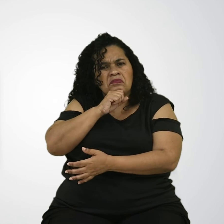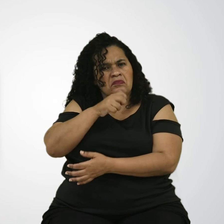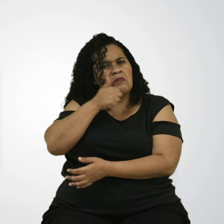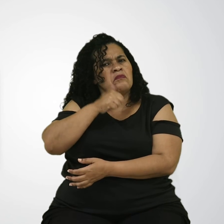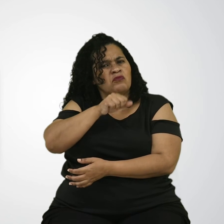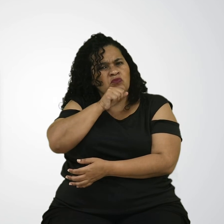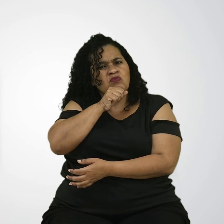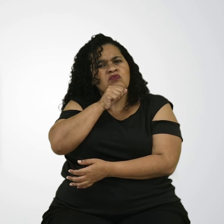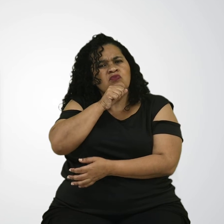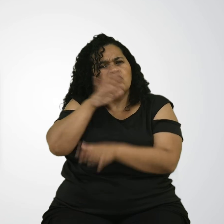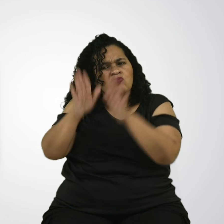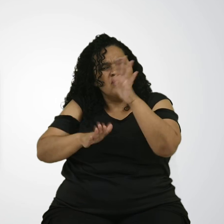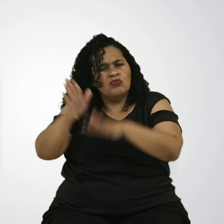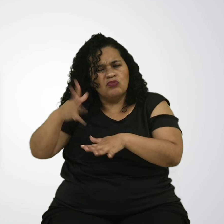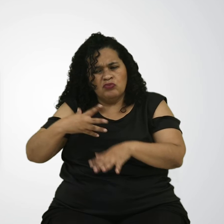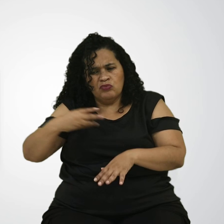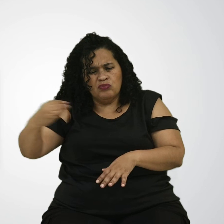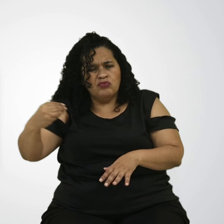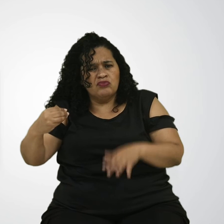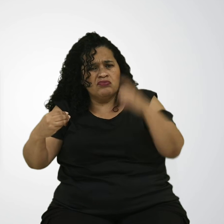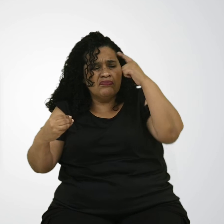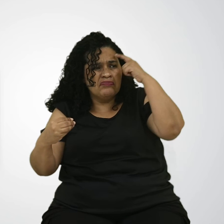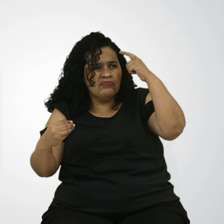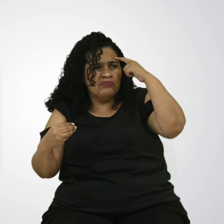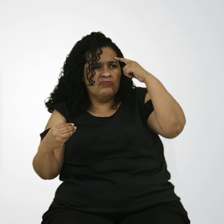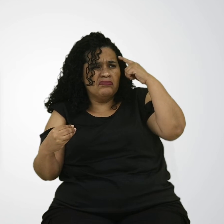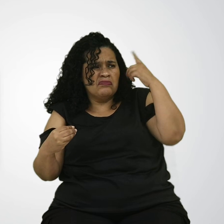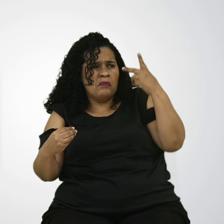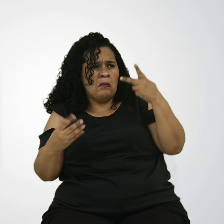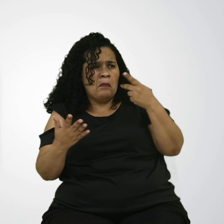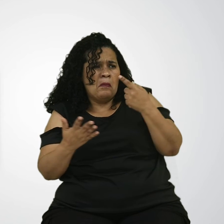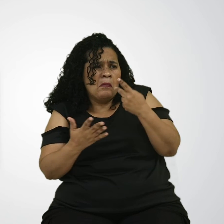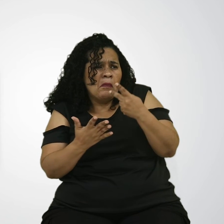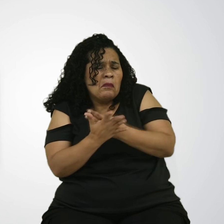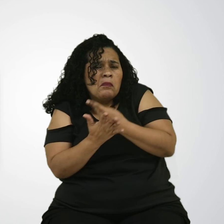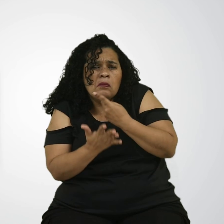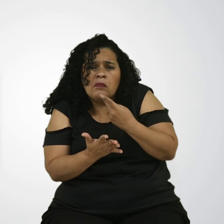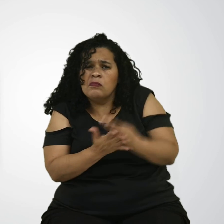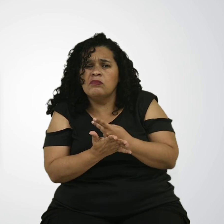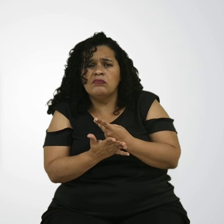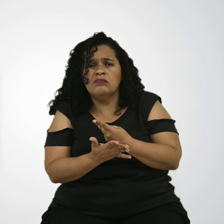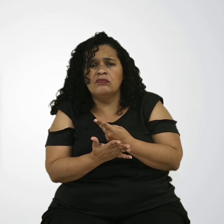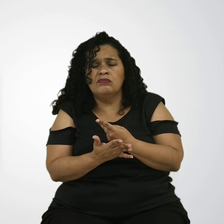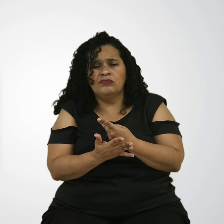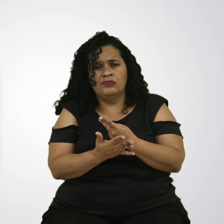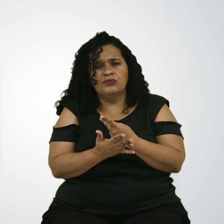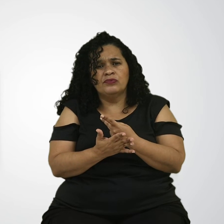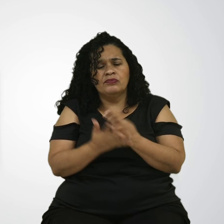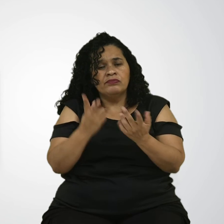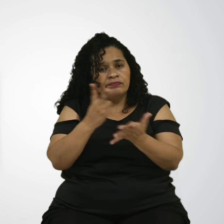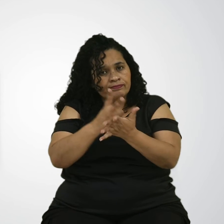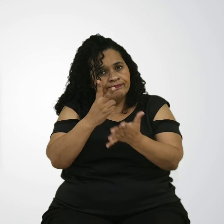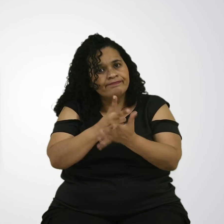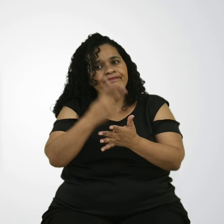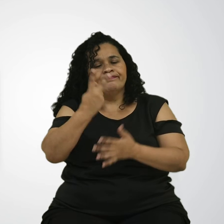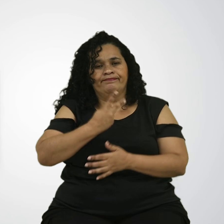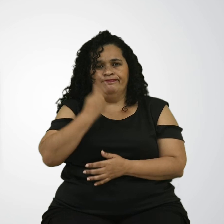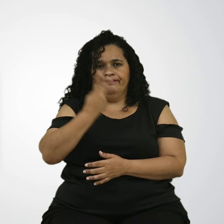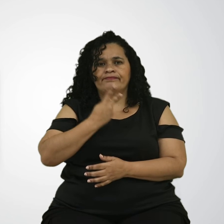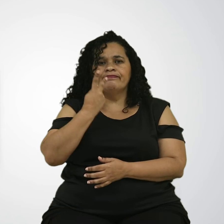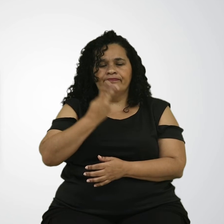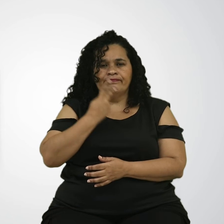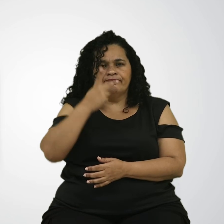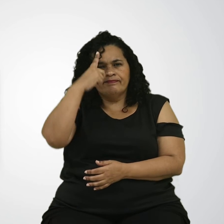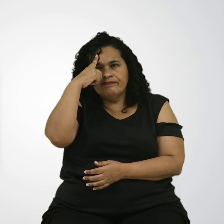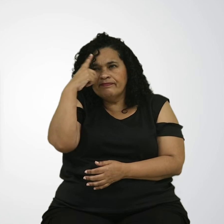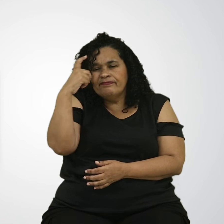a sensação de injustiça nos filhos. Aquilo que é, de novo, né? A gente sempre vai voltar para esse ponto. Nós estamos falando aqui, estamos partindo dessa ideia